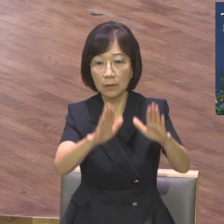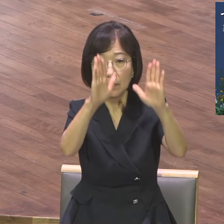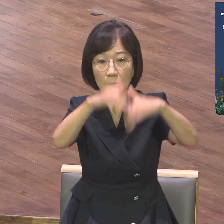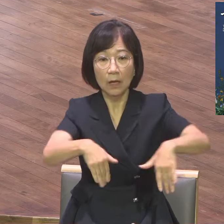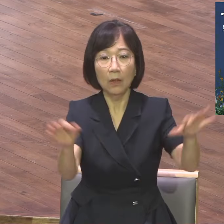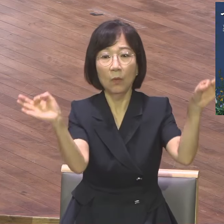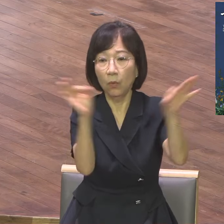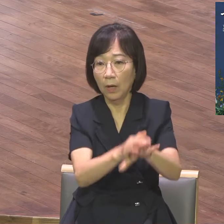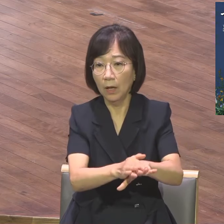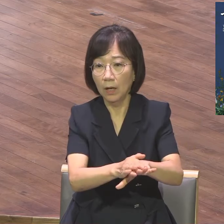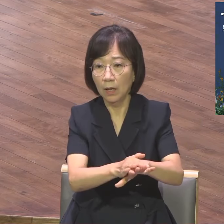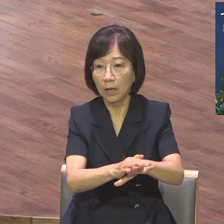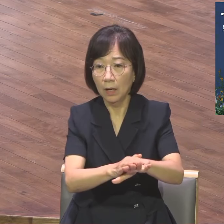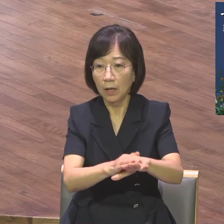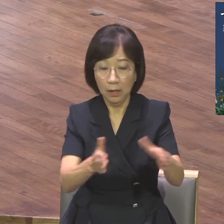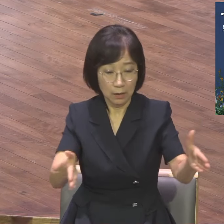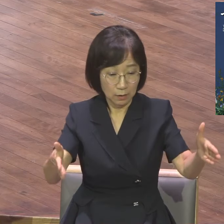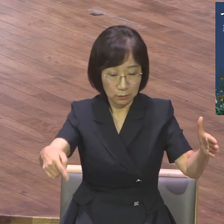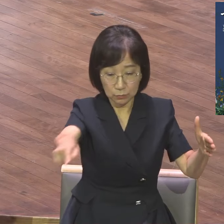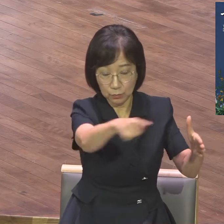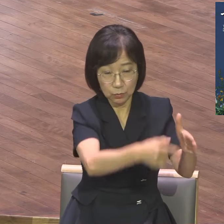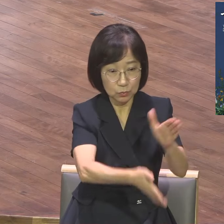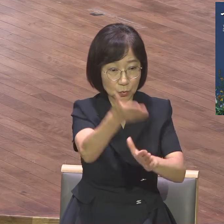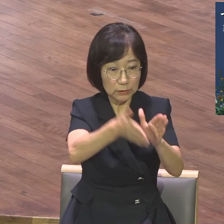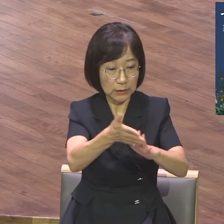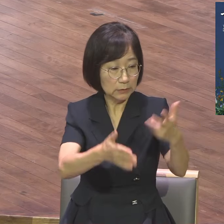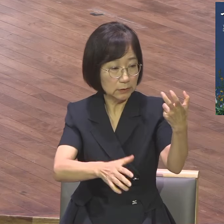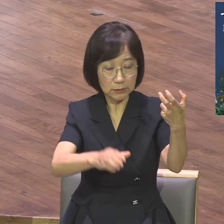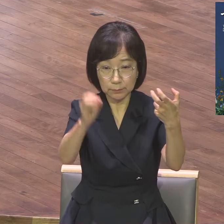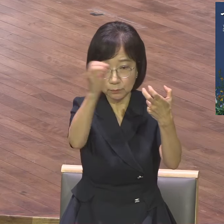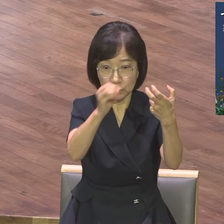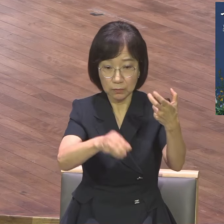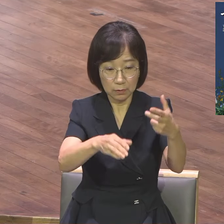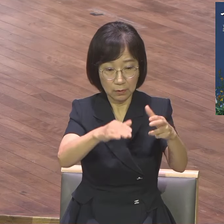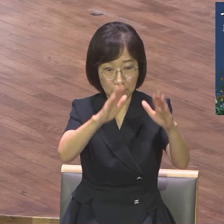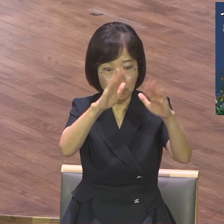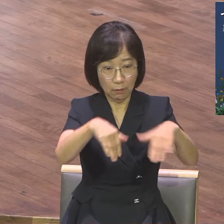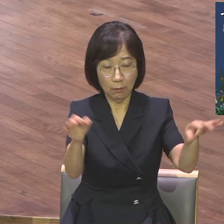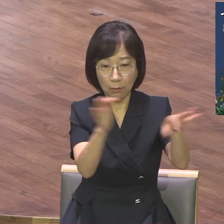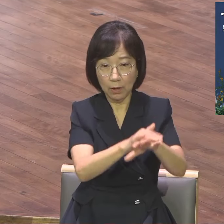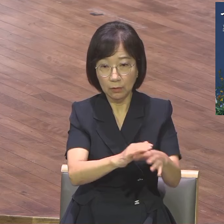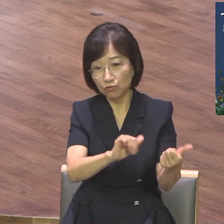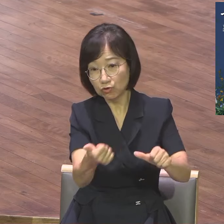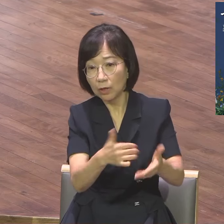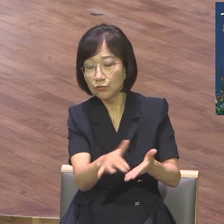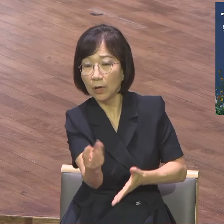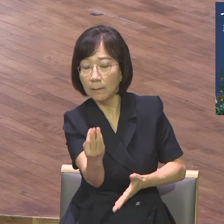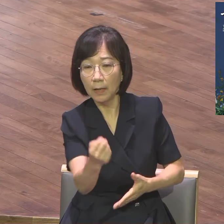아, 도시 아예 70%가 흔적이 없어져 버려. 사라져 버려. 14만 명이 죽었어.